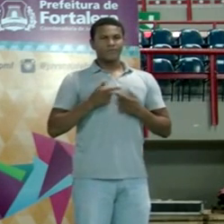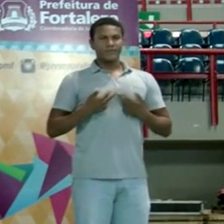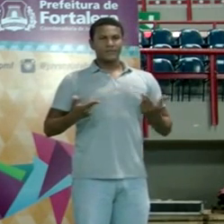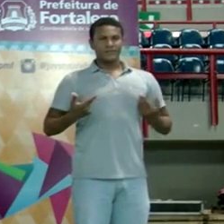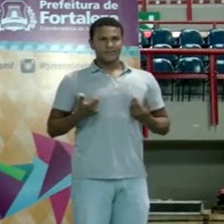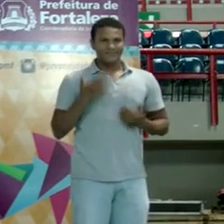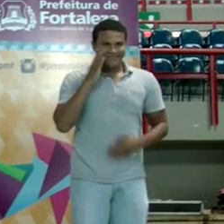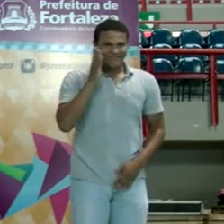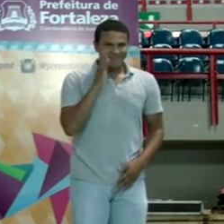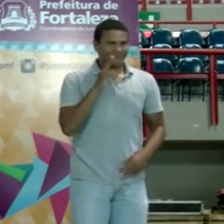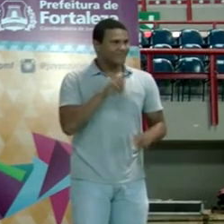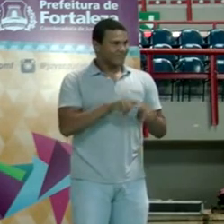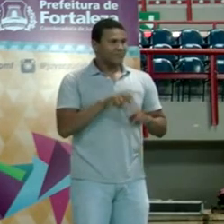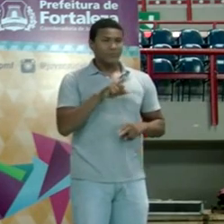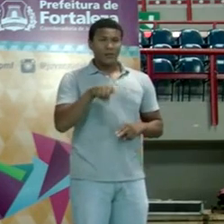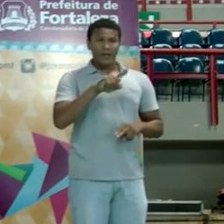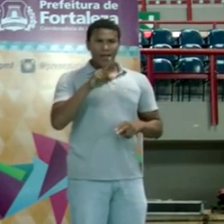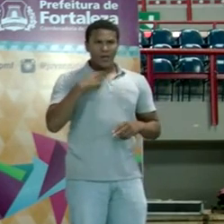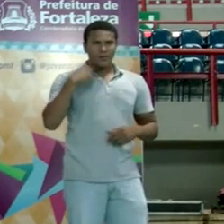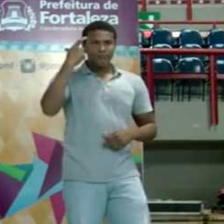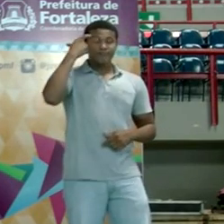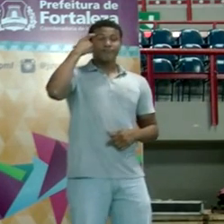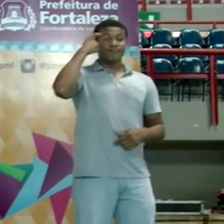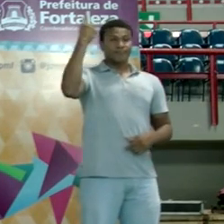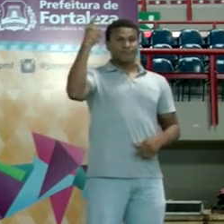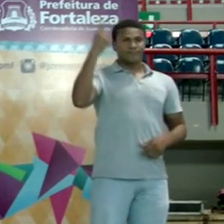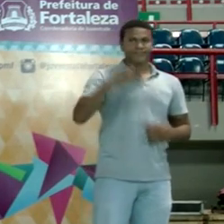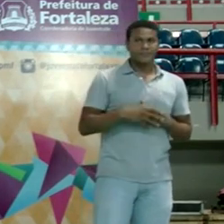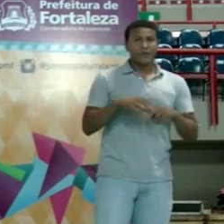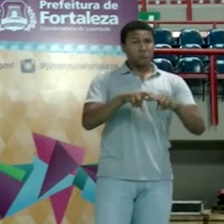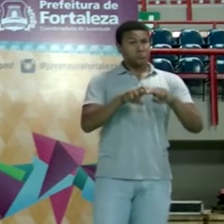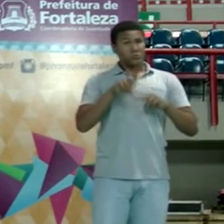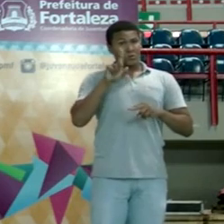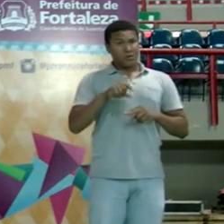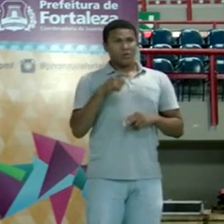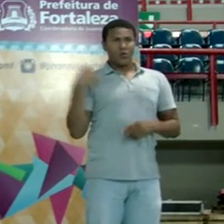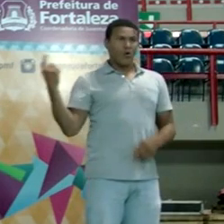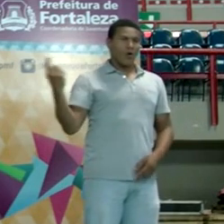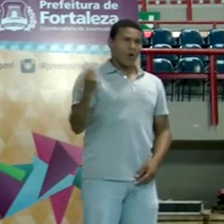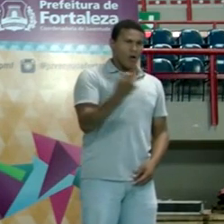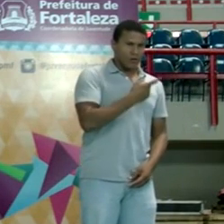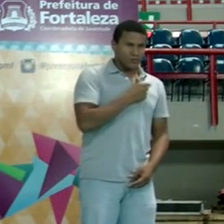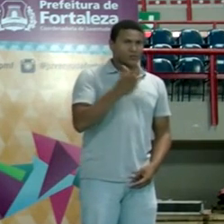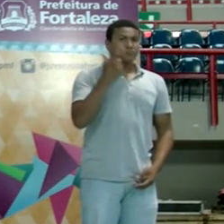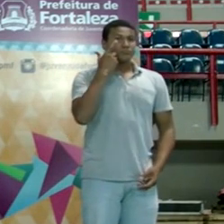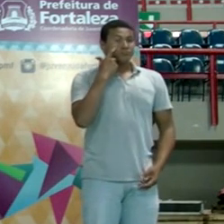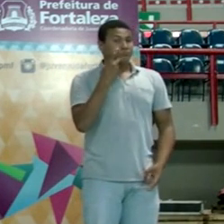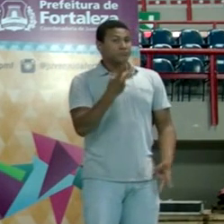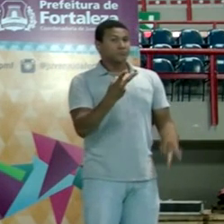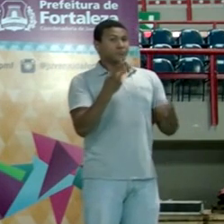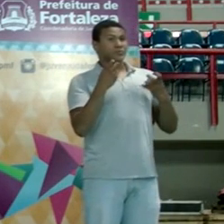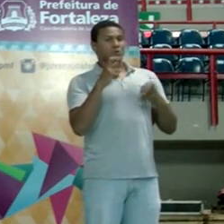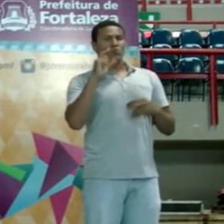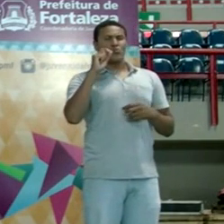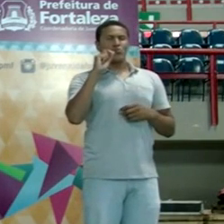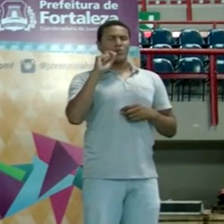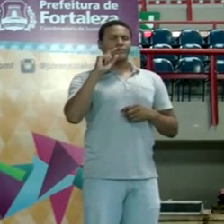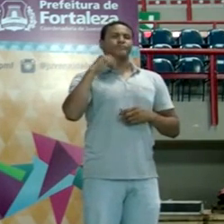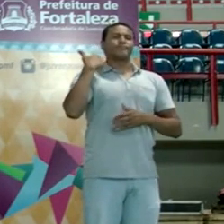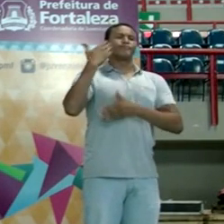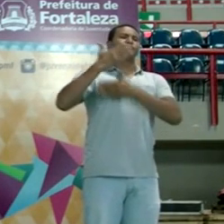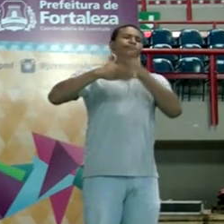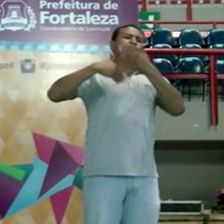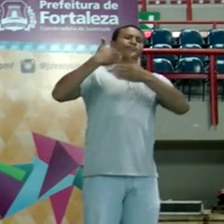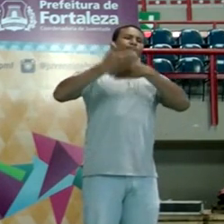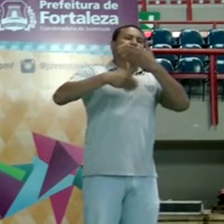vender. Essa é a grande jogada. E é aí onde a gente vai ver os próximos que irão surgir a partir